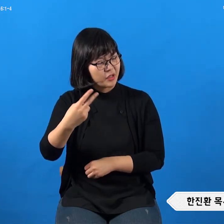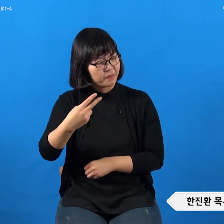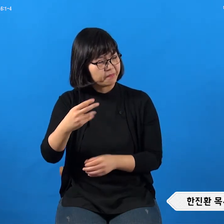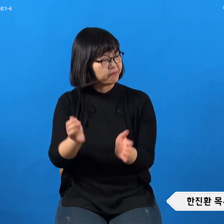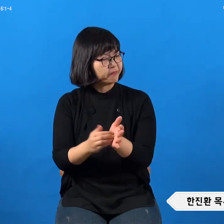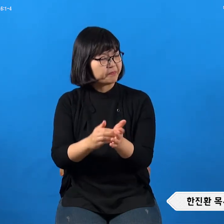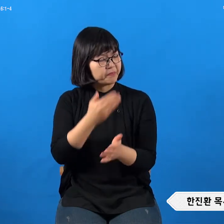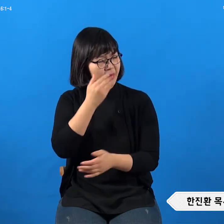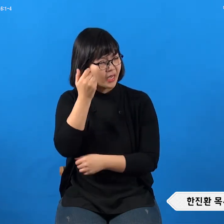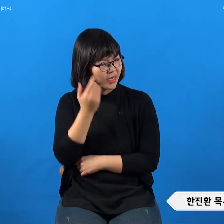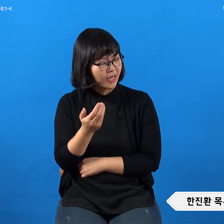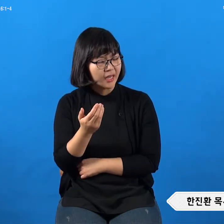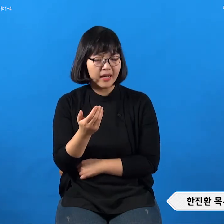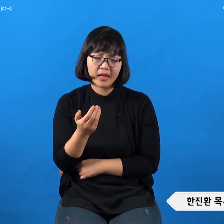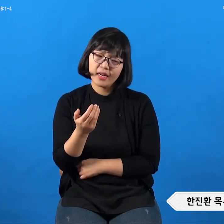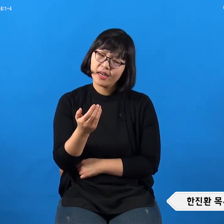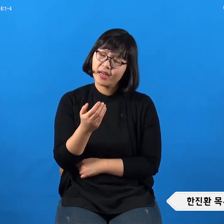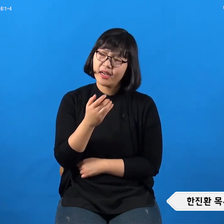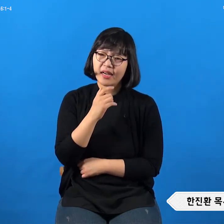않을까?